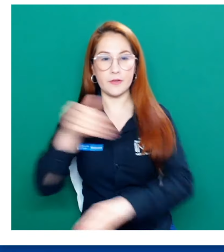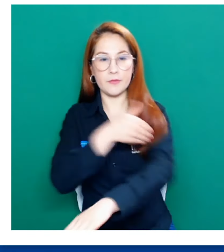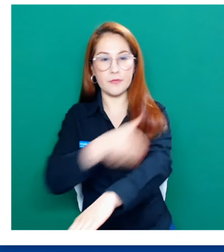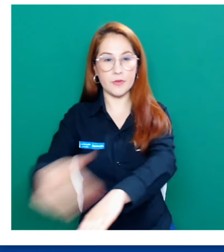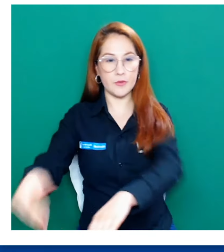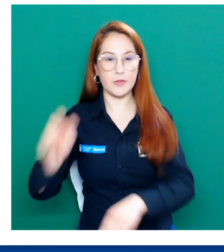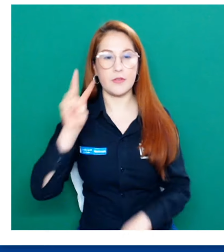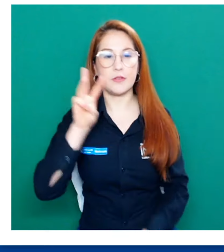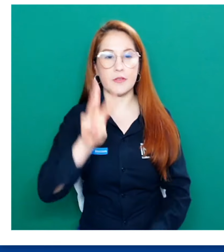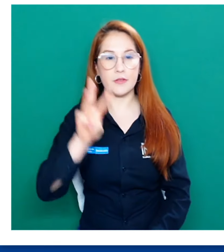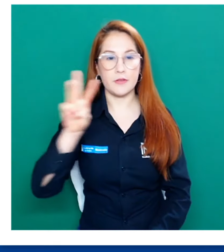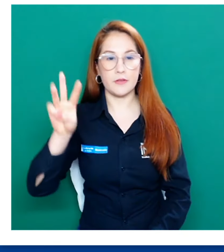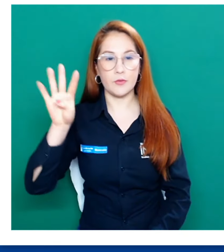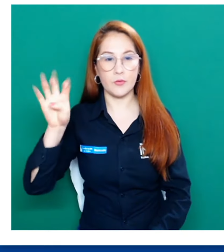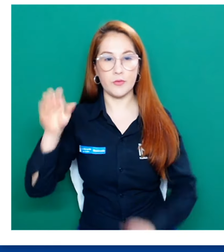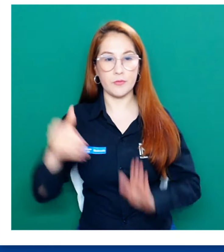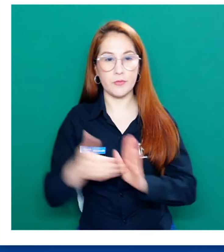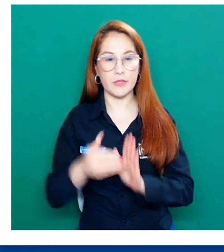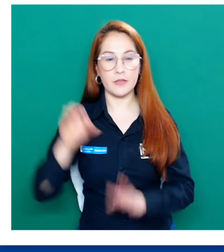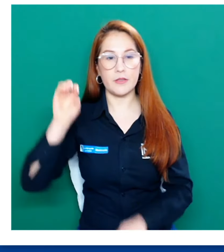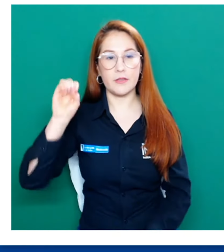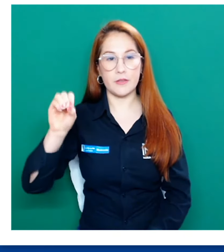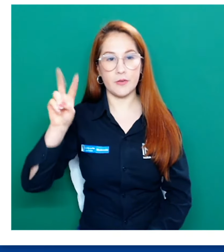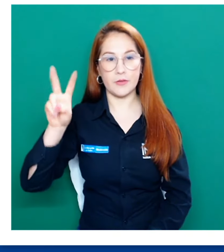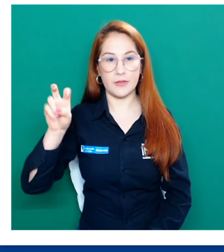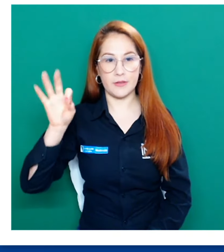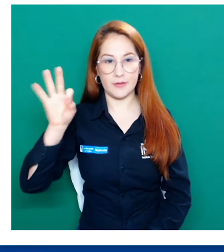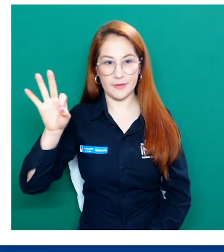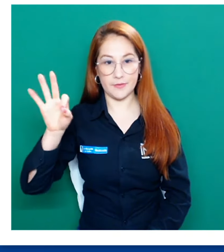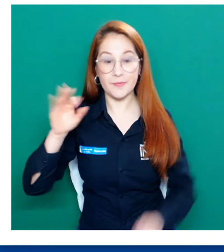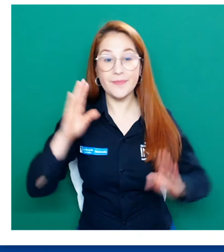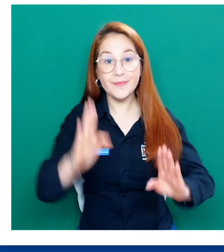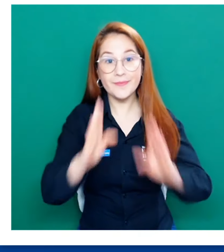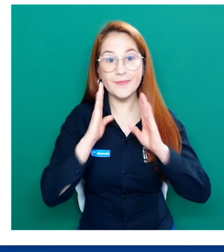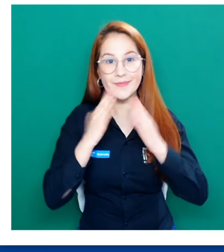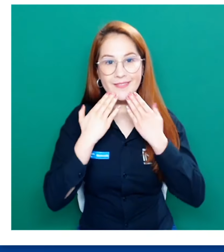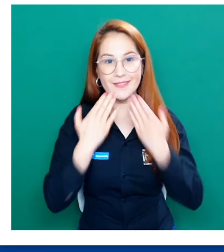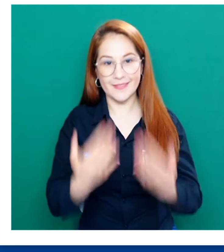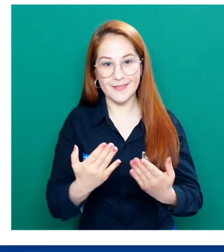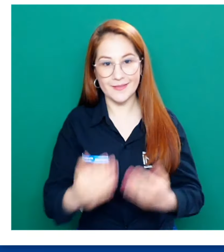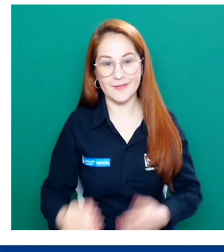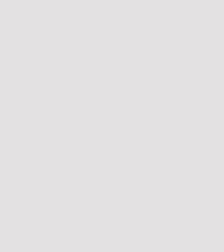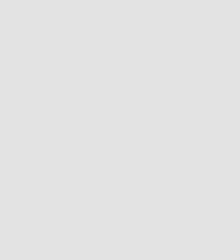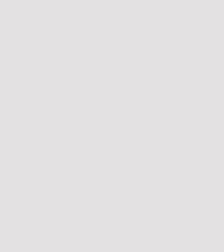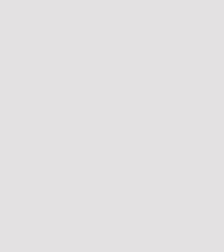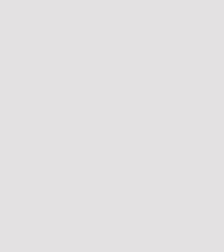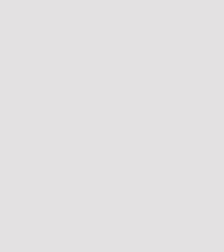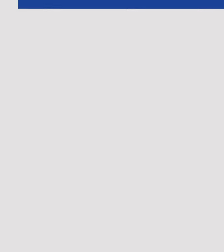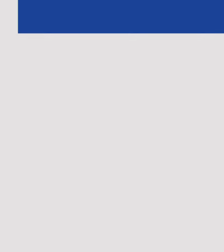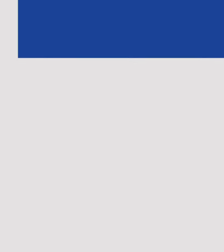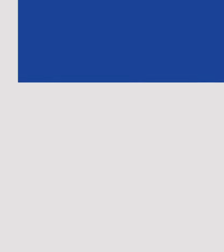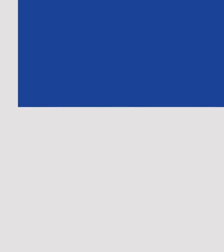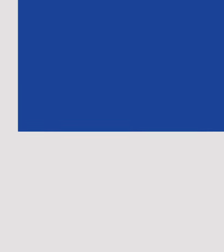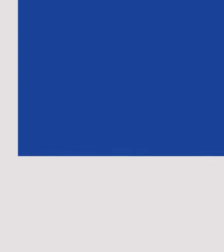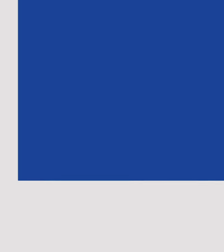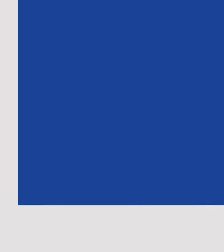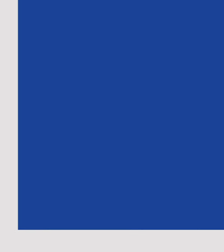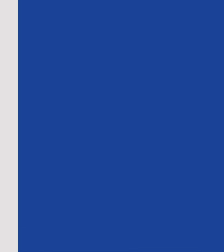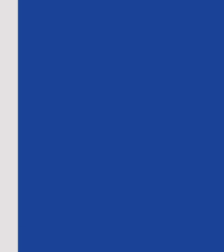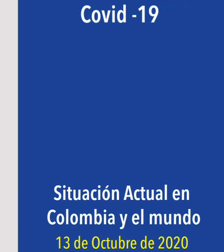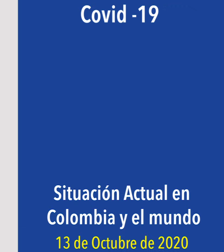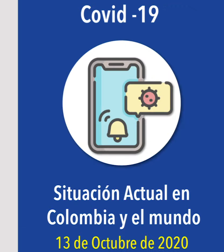26.339.073. Gracias por su atención.